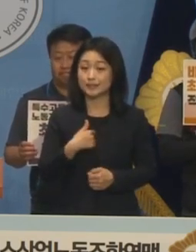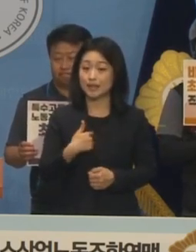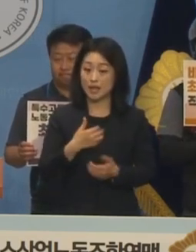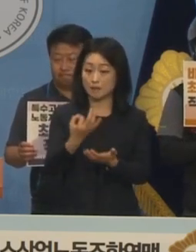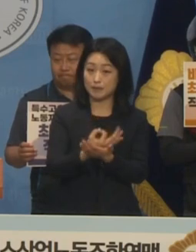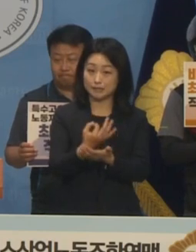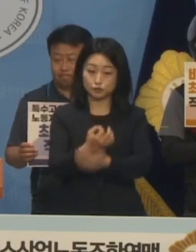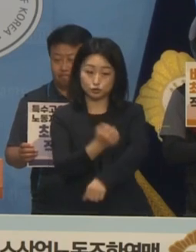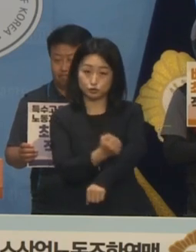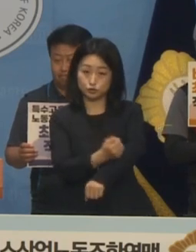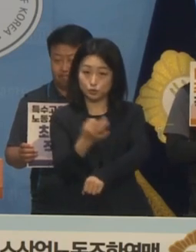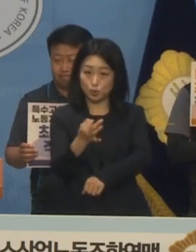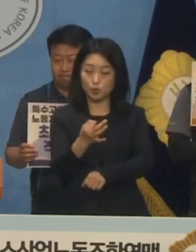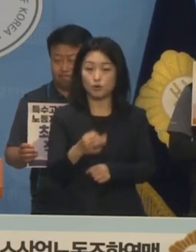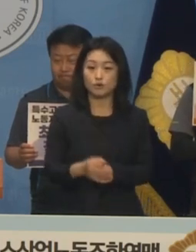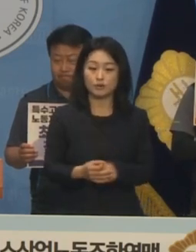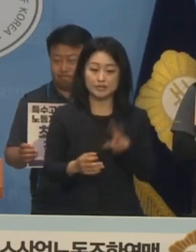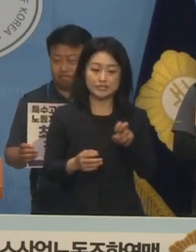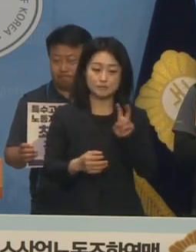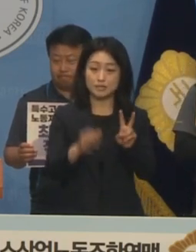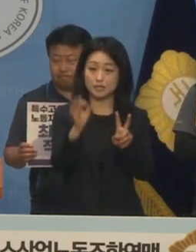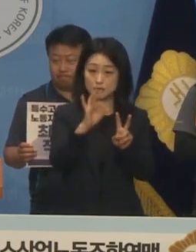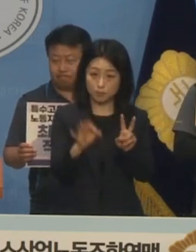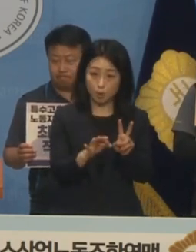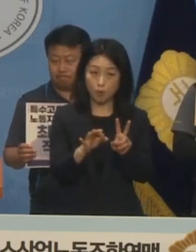교재도 챙겨야 하고 진도도 잡아야 하고